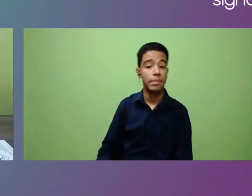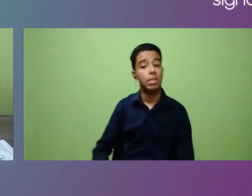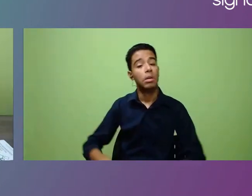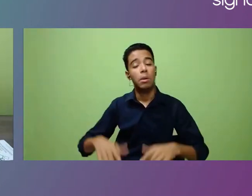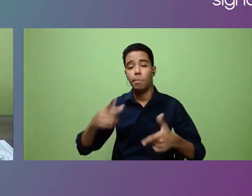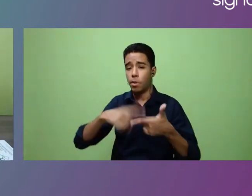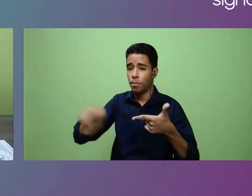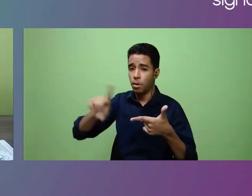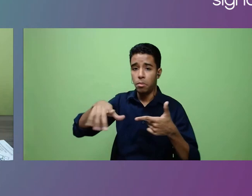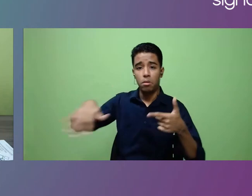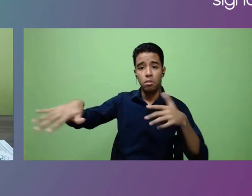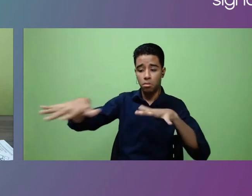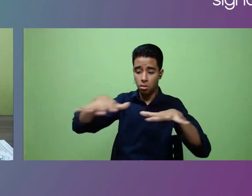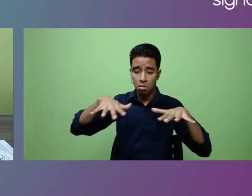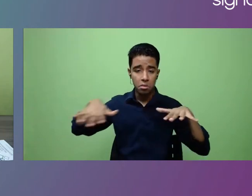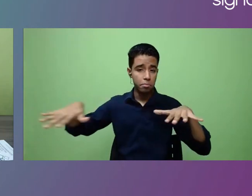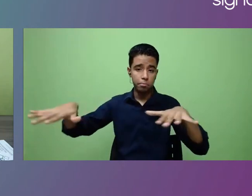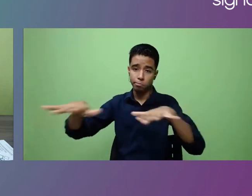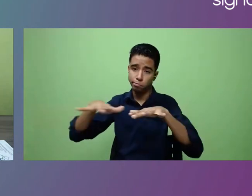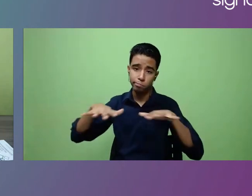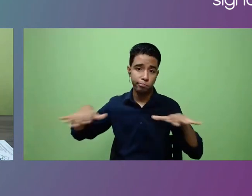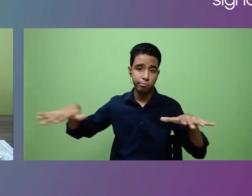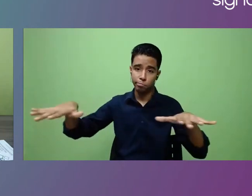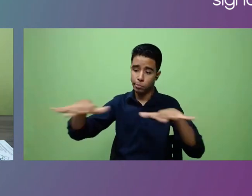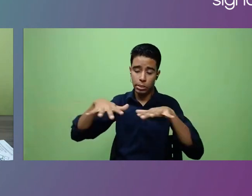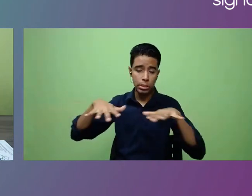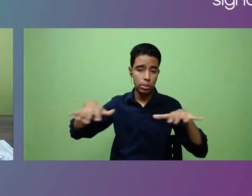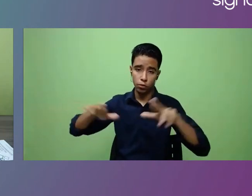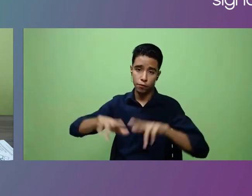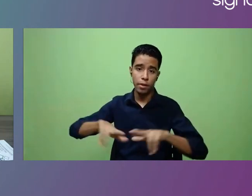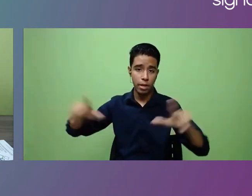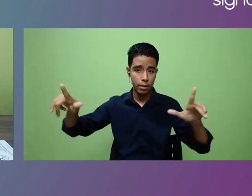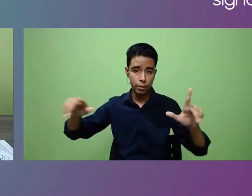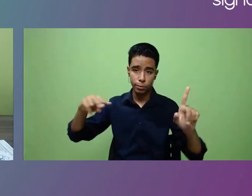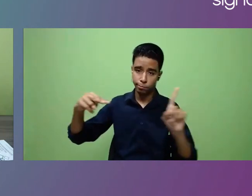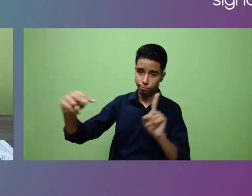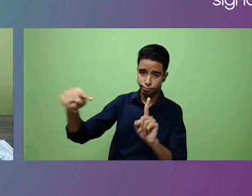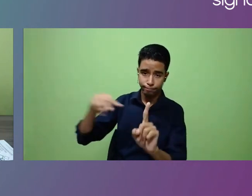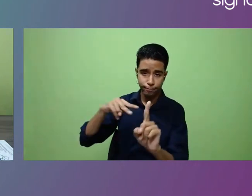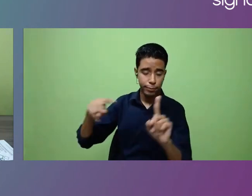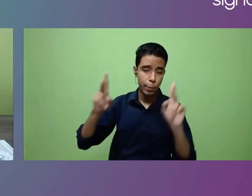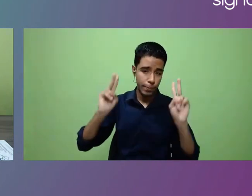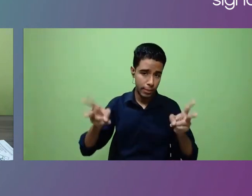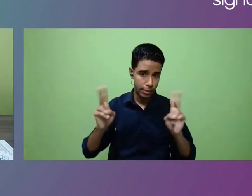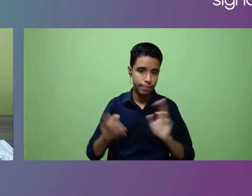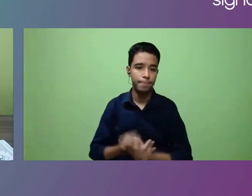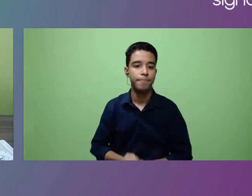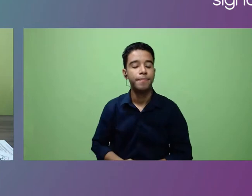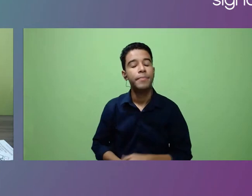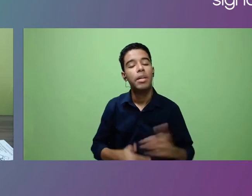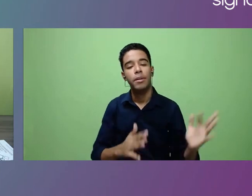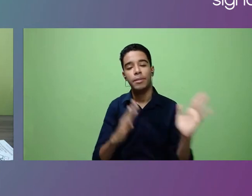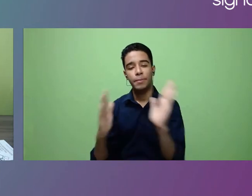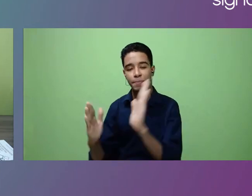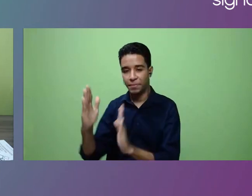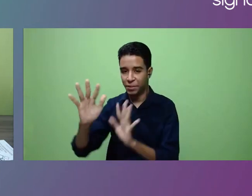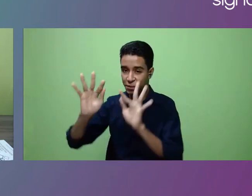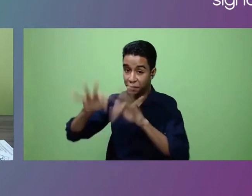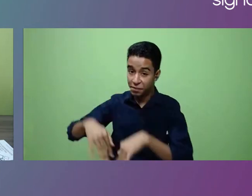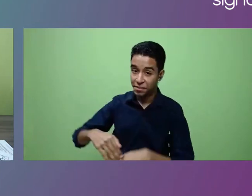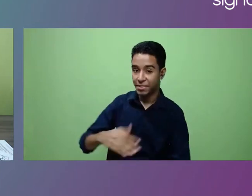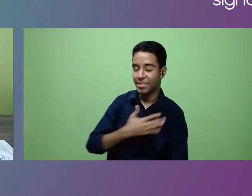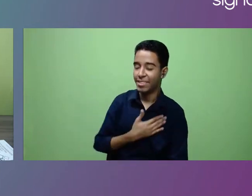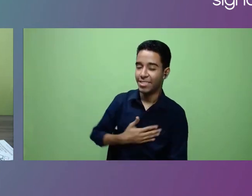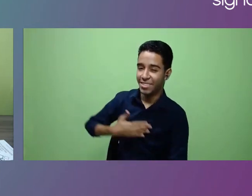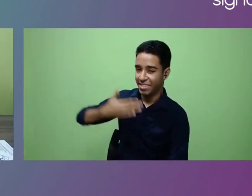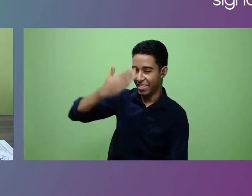diferentes, olhando para o mesmo objeto. Tá bom? Pessoal, agora sim, caminhando para o encerramento, gostaria de agradecer a presença de todos vocês.